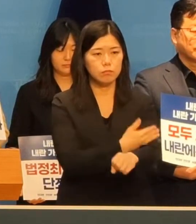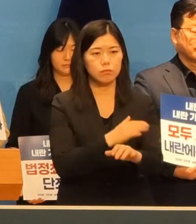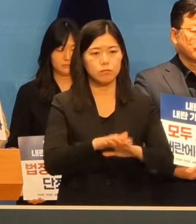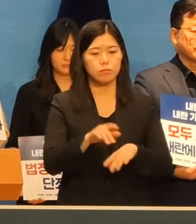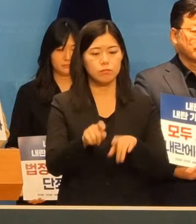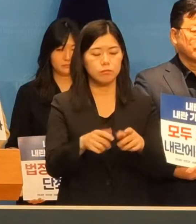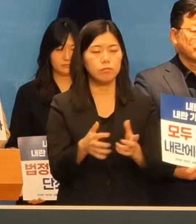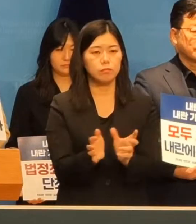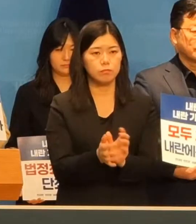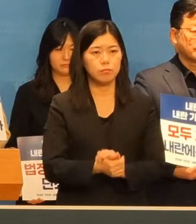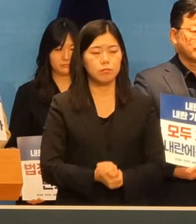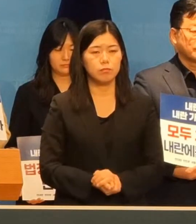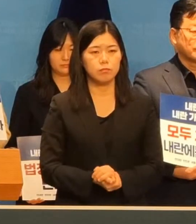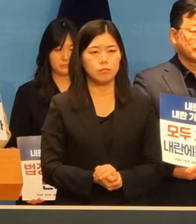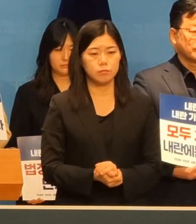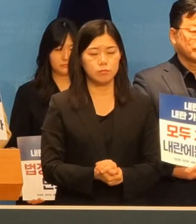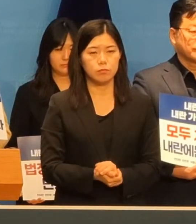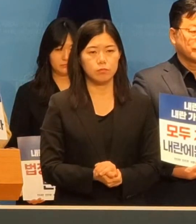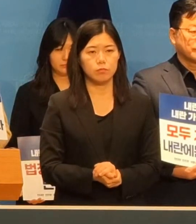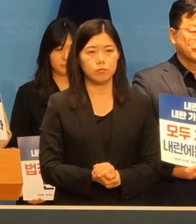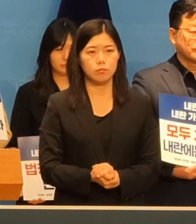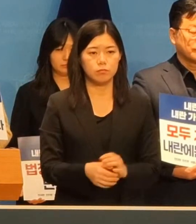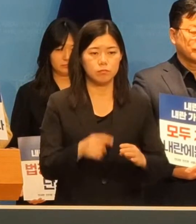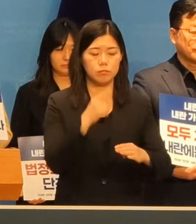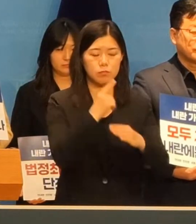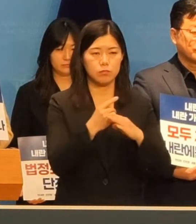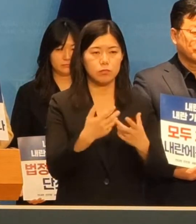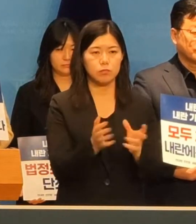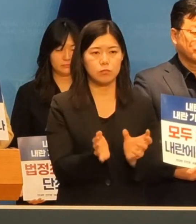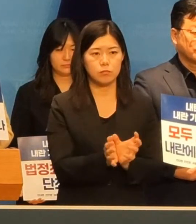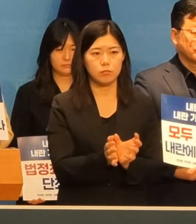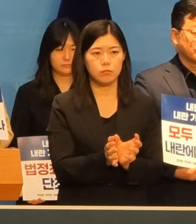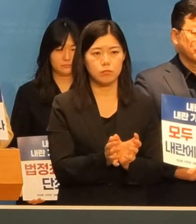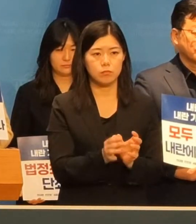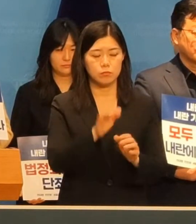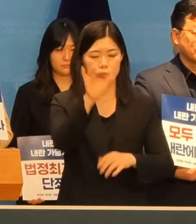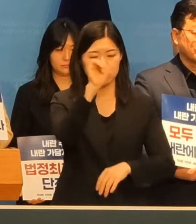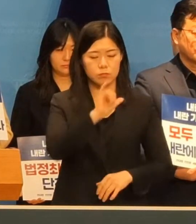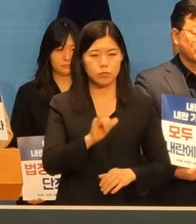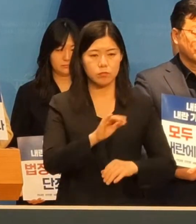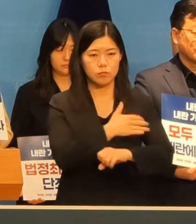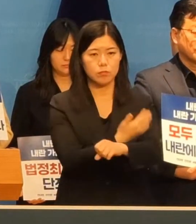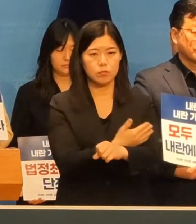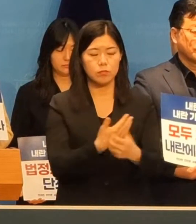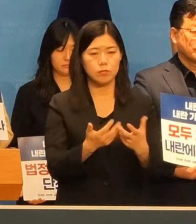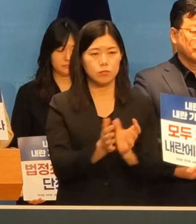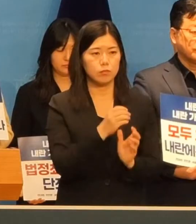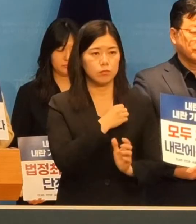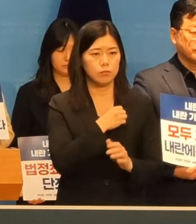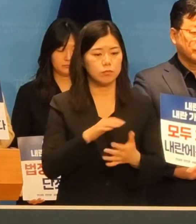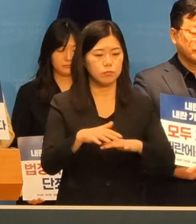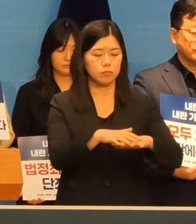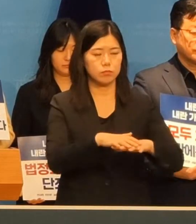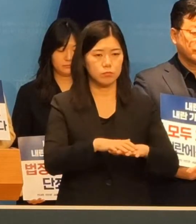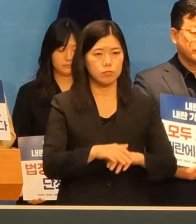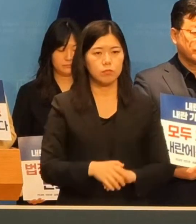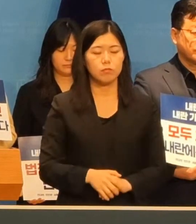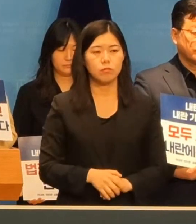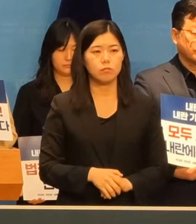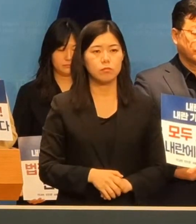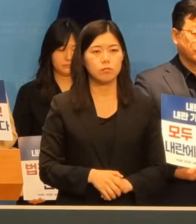모임, 민경내 더불어민주당 경북권리당원 네트워크,